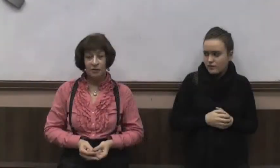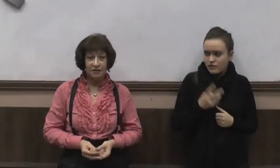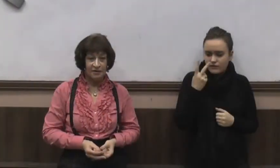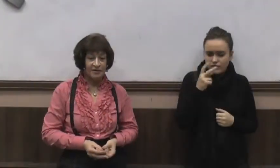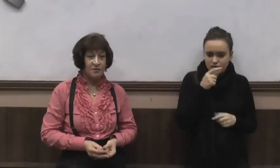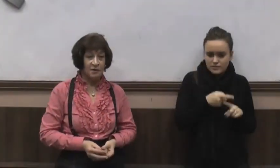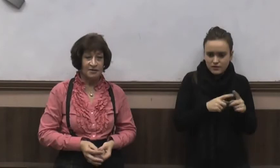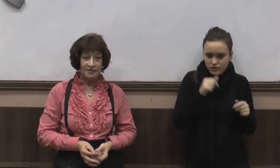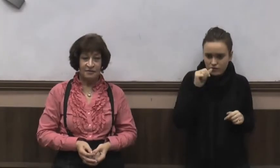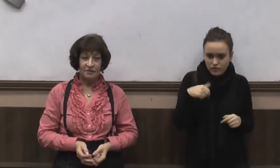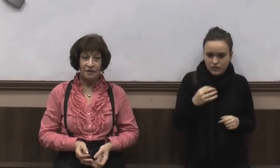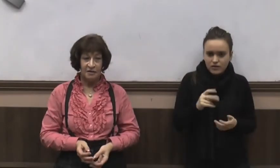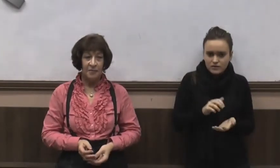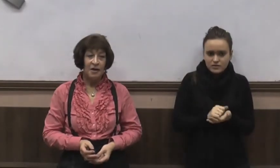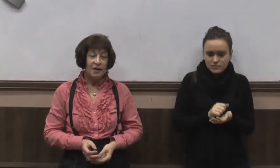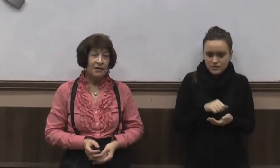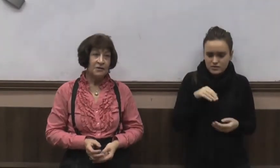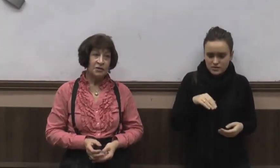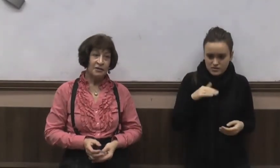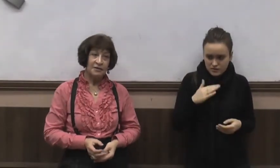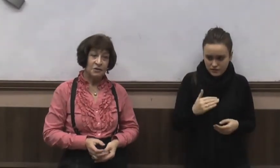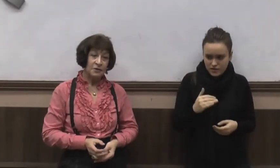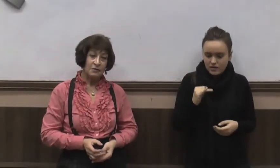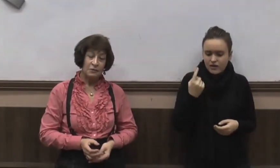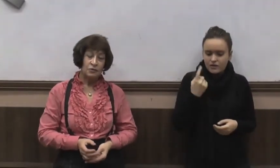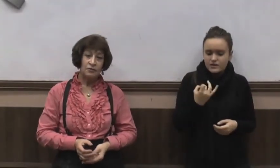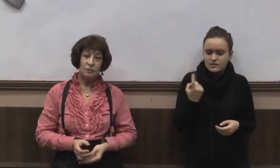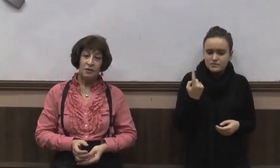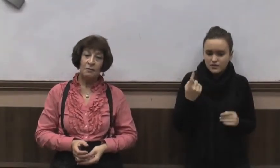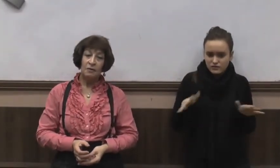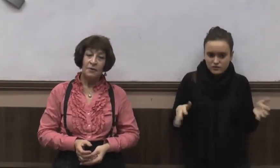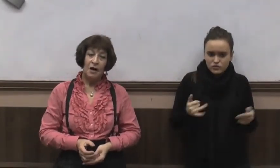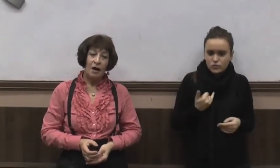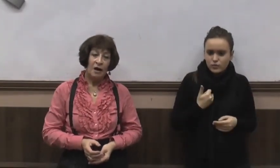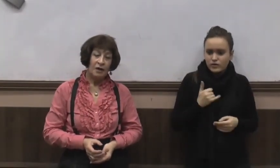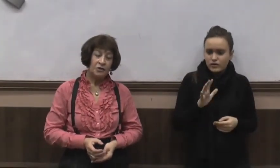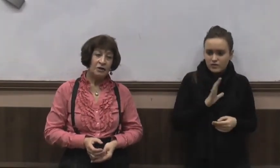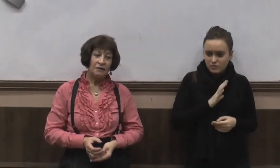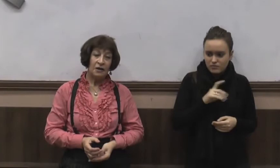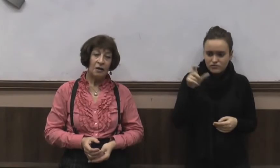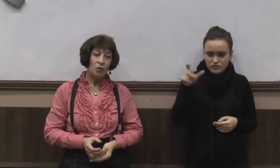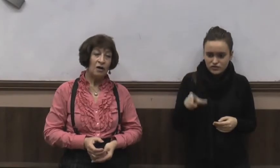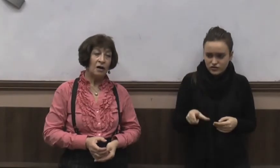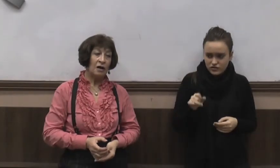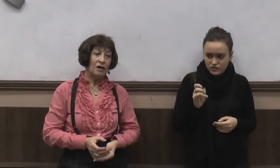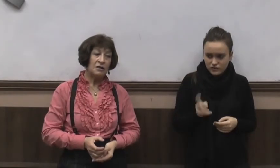2,5 года где-то я занимаюсь трансфер-фактором. И, значит, один из первых случаев у меня был